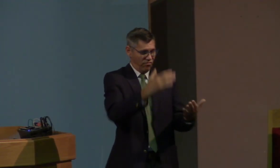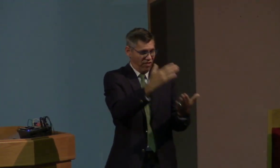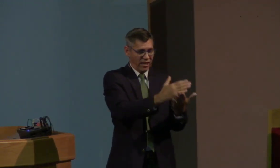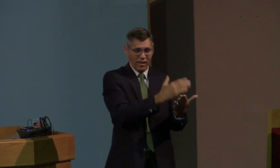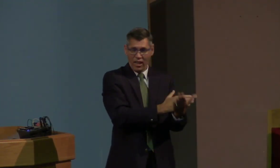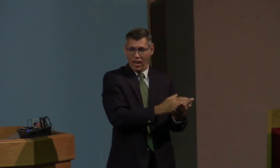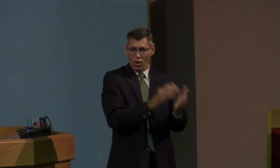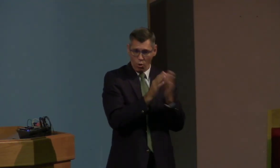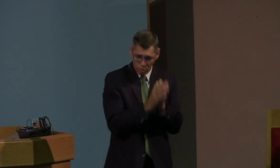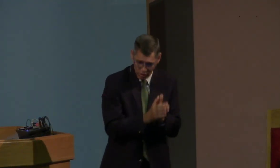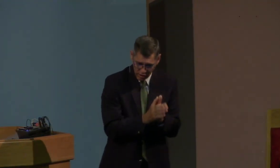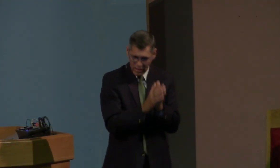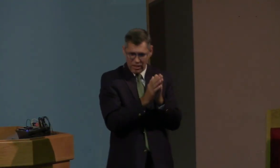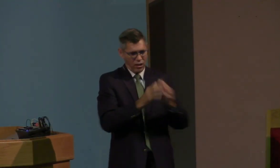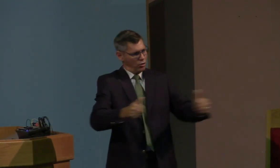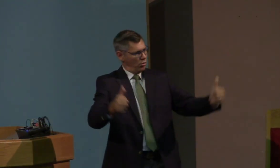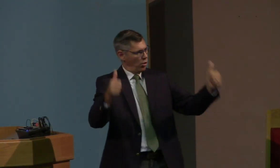wette, godsdienst, ek is so goed,